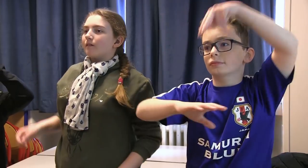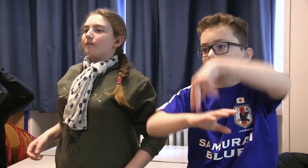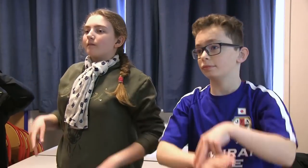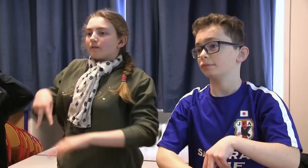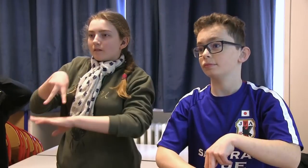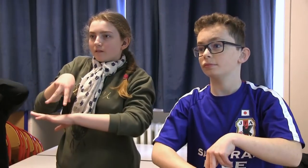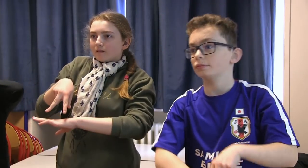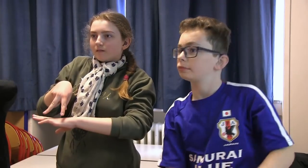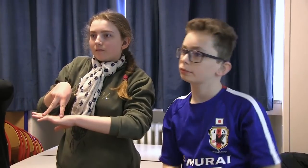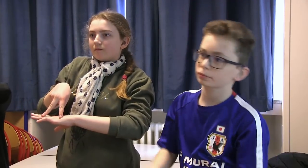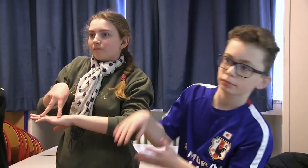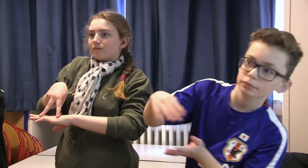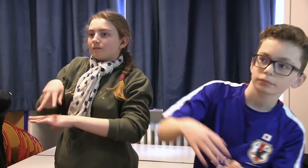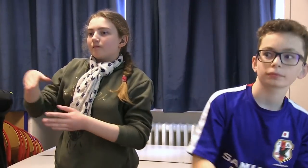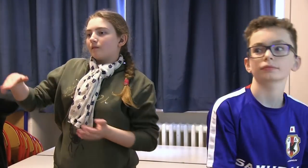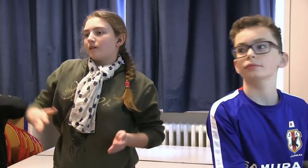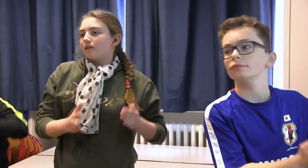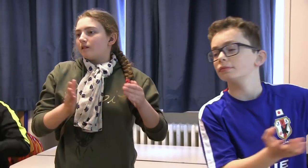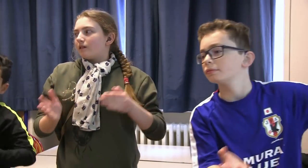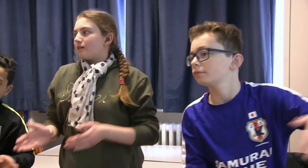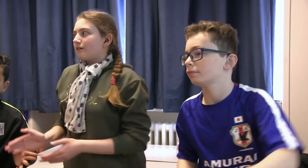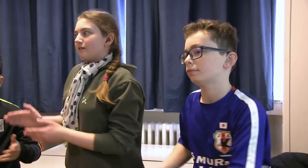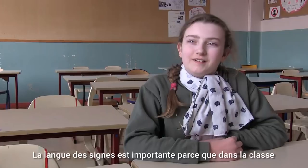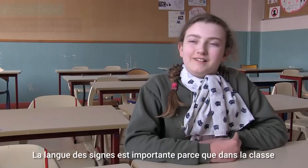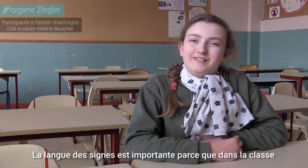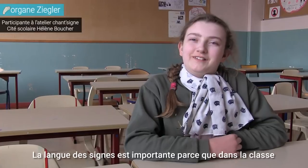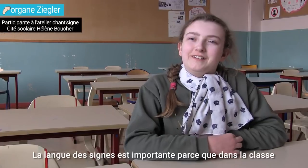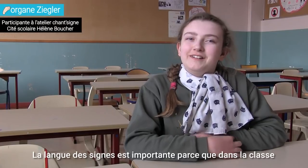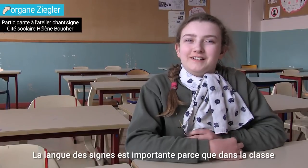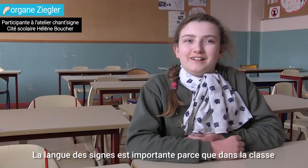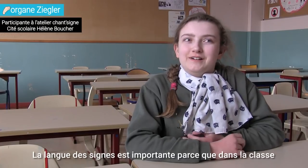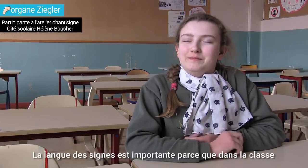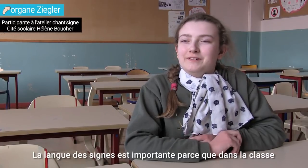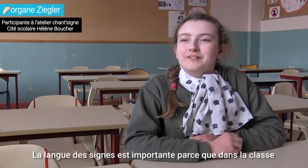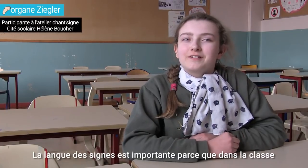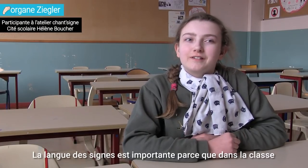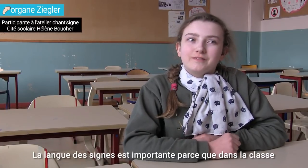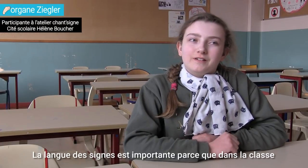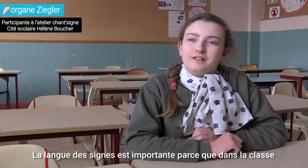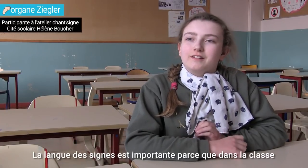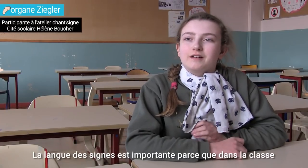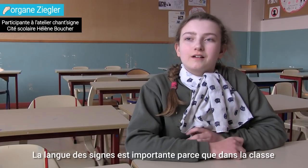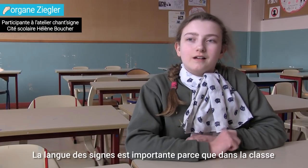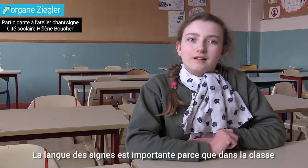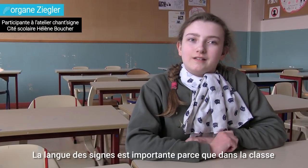des signes avec Pascale ou bien avec Aurore. Cette langue leur apporte beaucoup. La langue des signes est importante. Dans la classe,